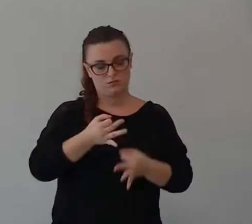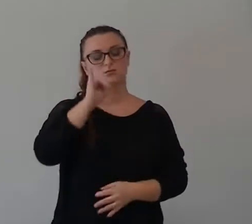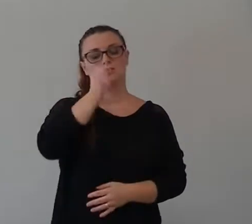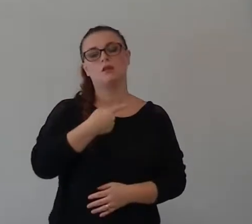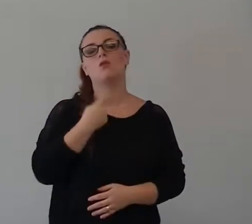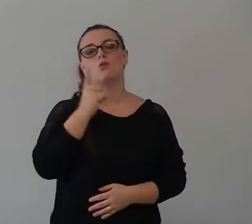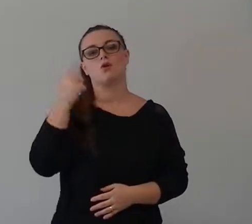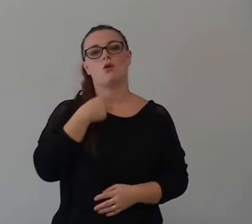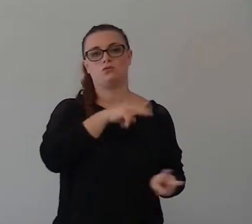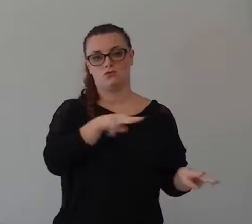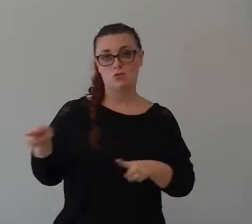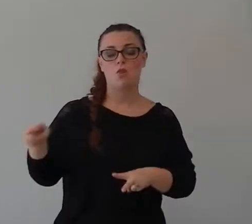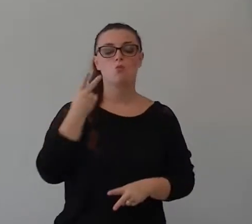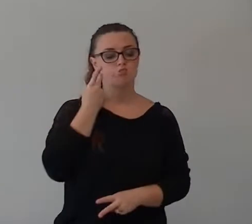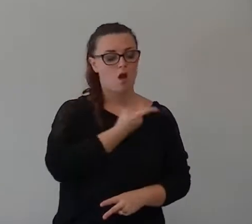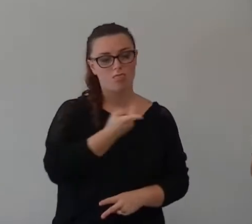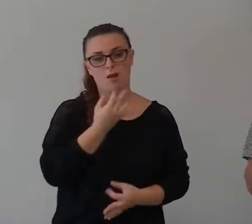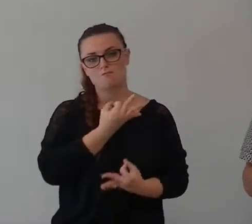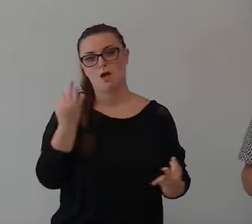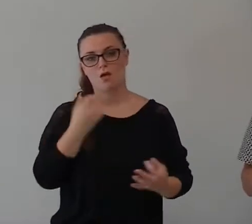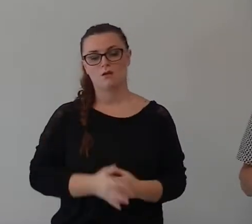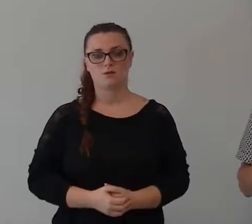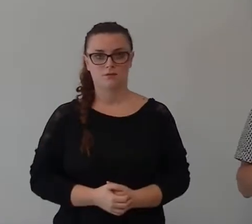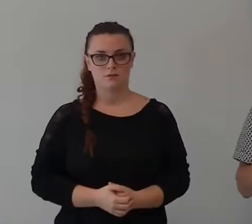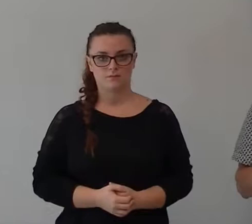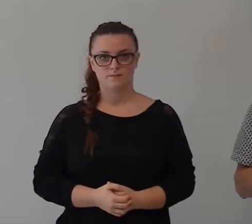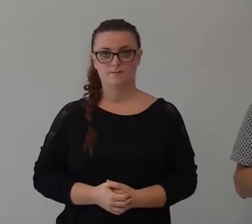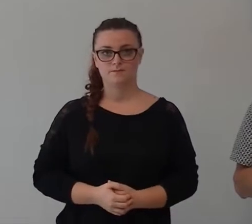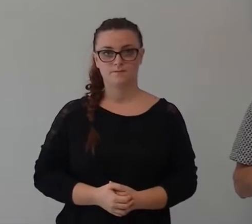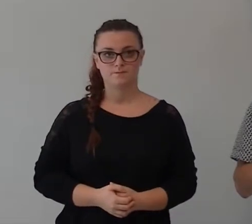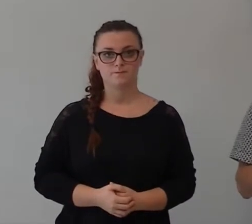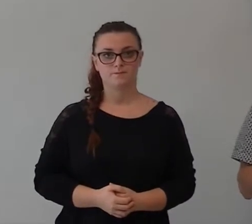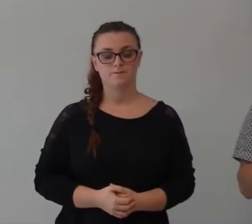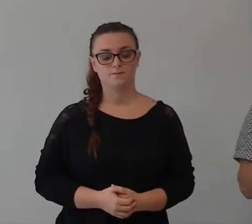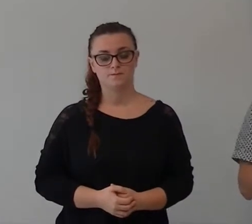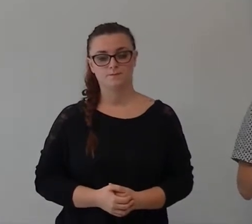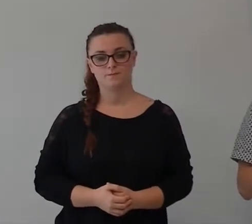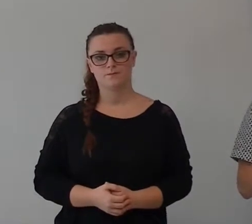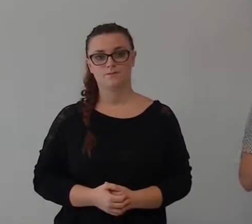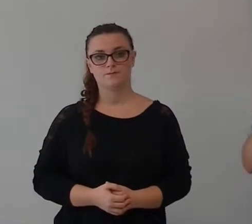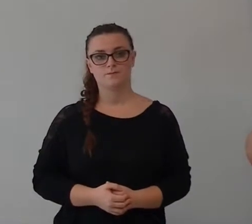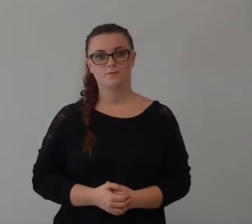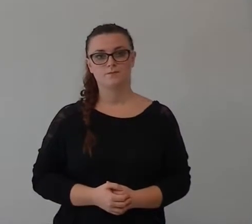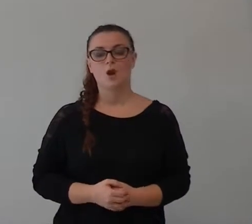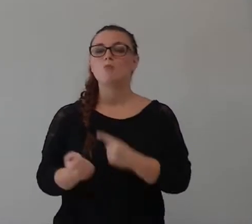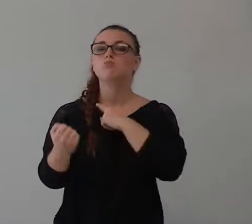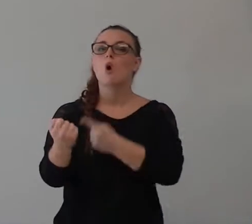situazione. Sapete, molto spesso la potenza e il potere di Dio non la